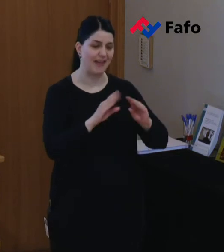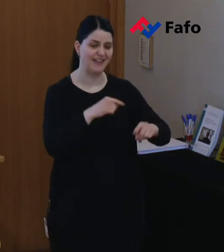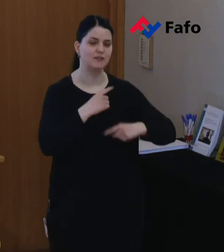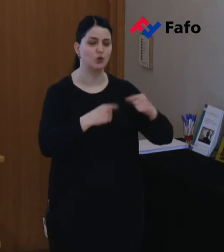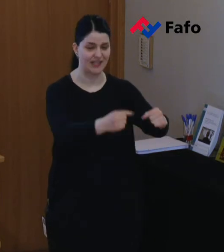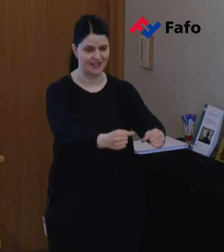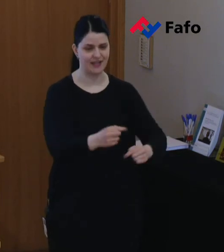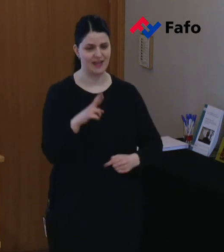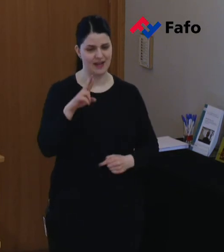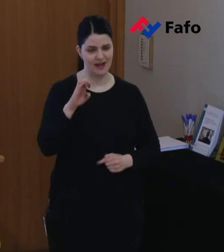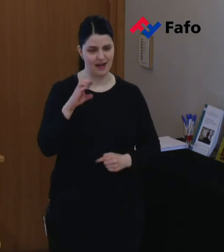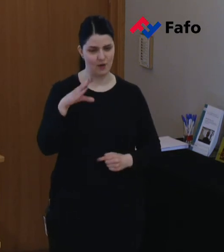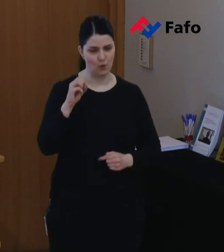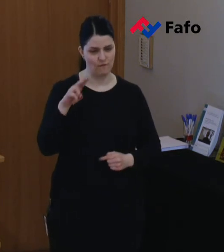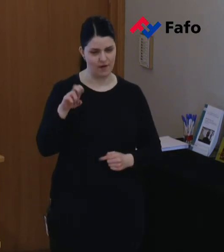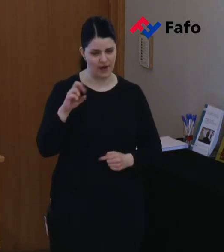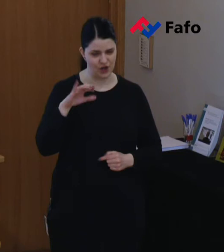recovery-orientering.